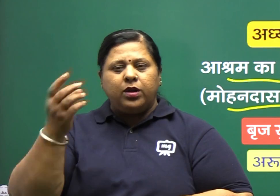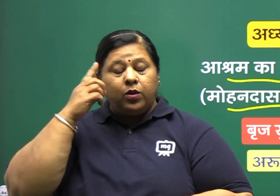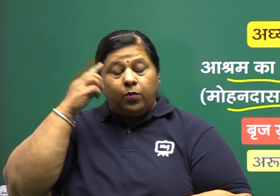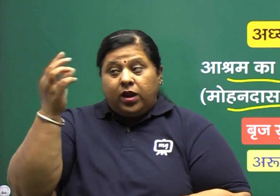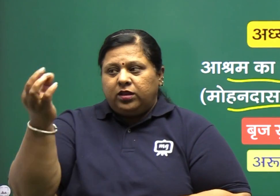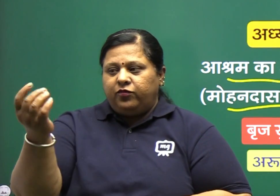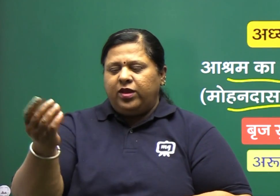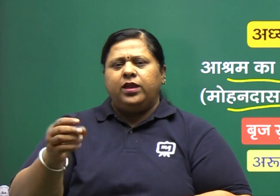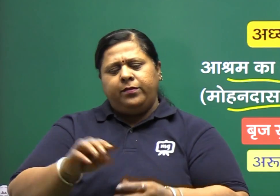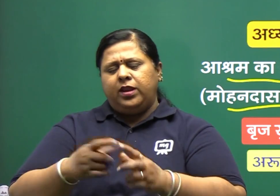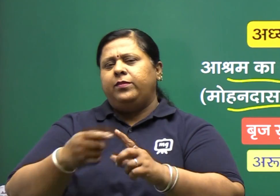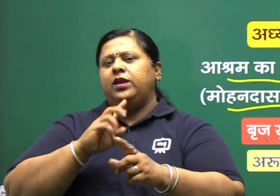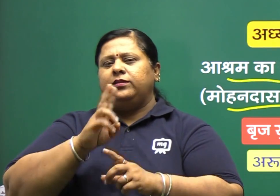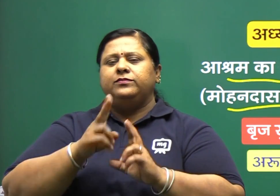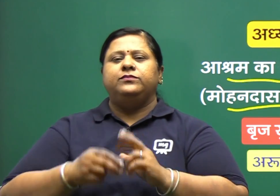में